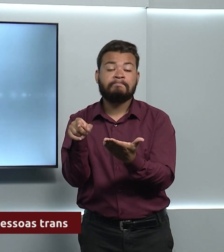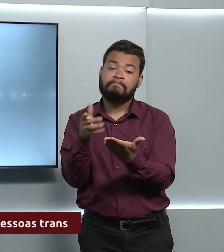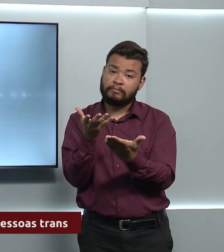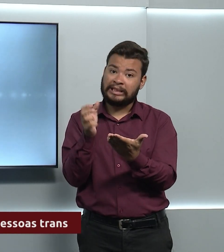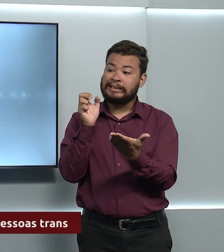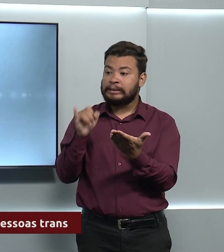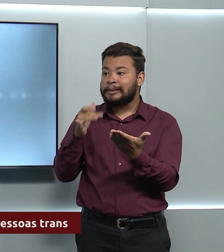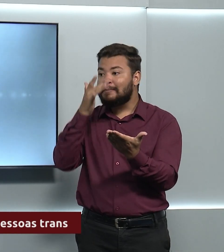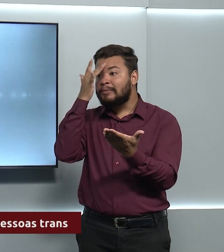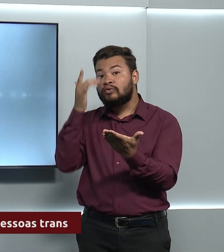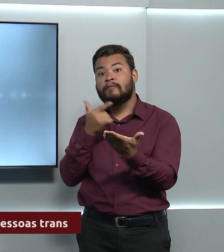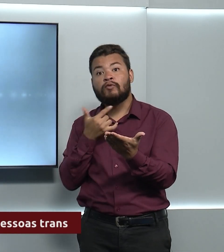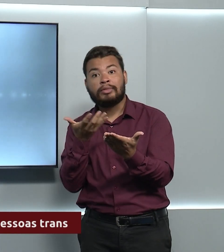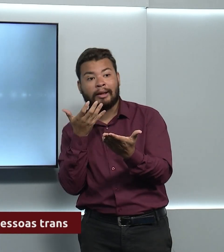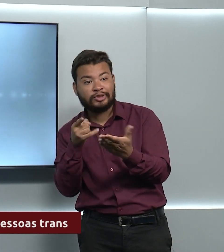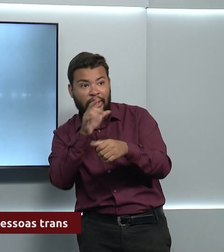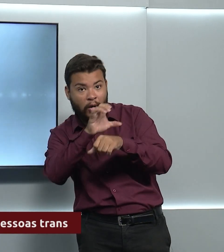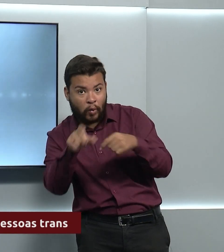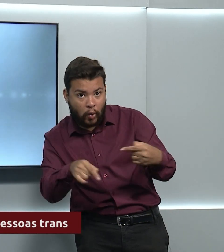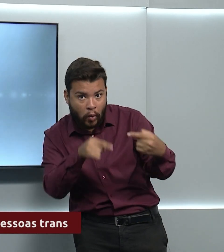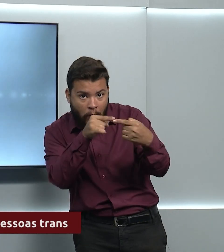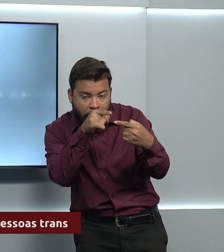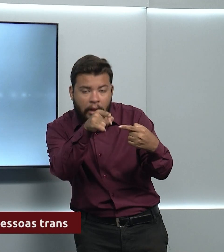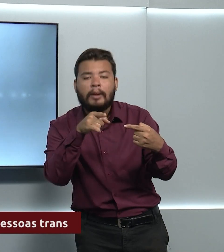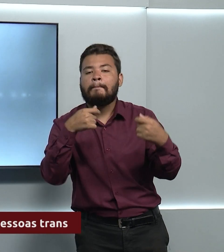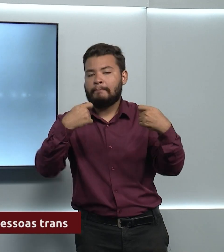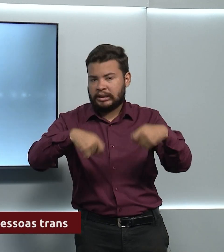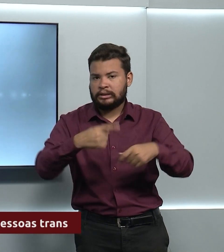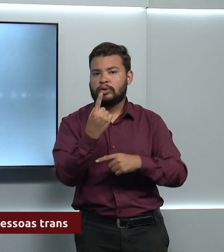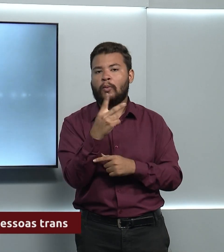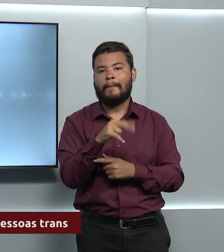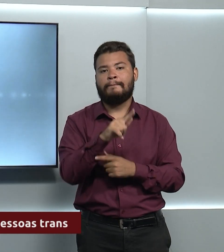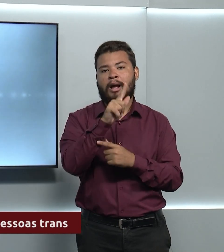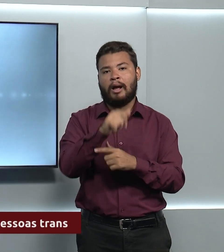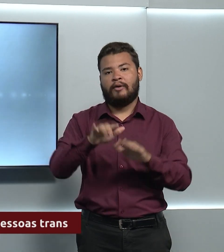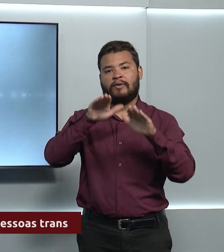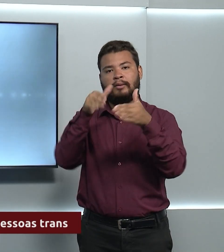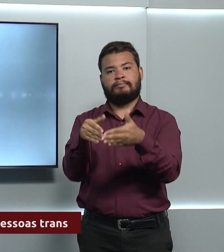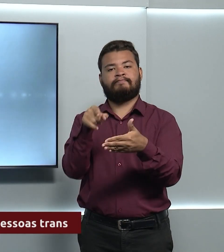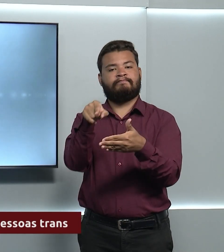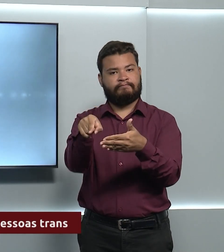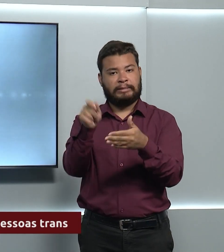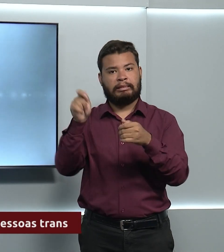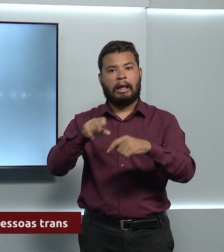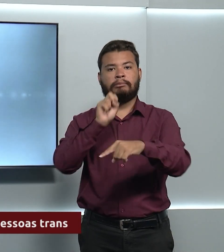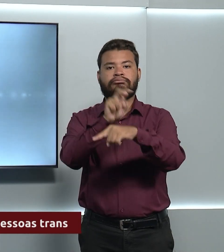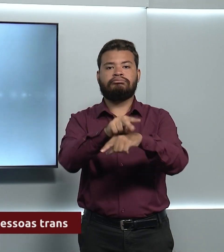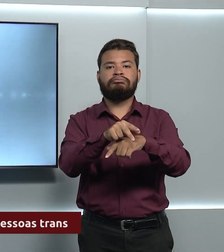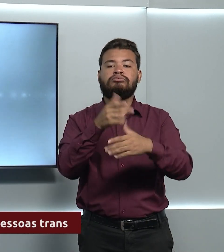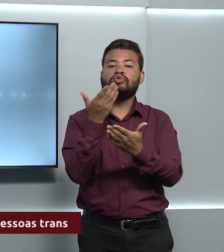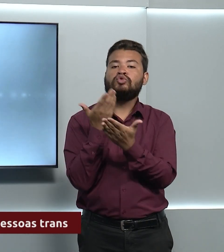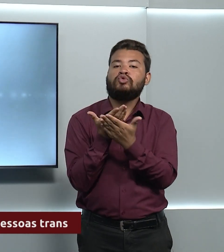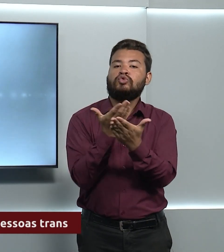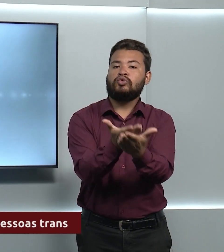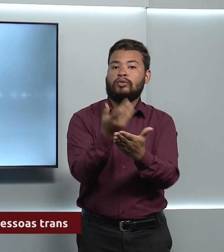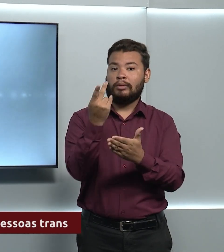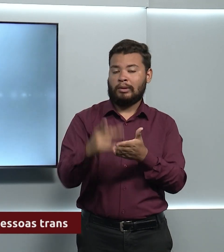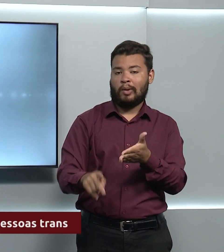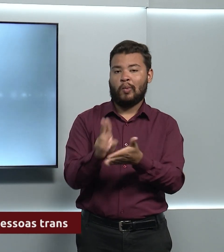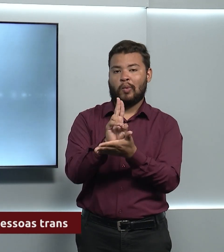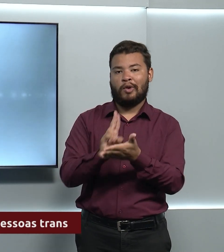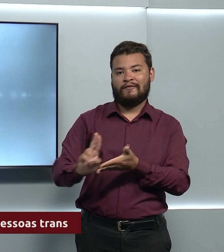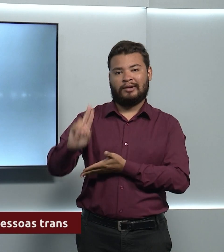pessoas candidatas trans para que ingressem na universidade e realizem a sua